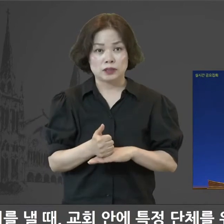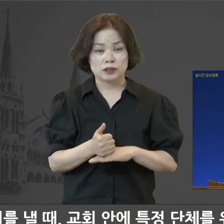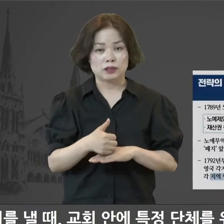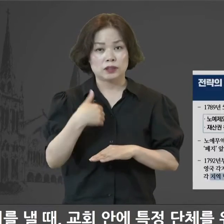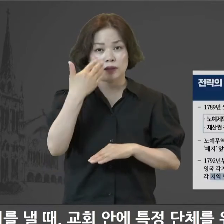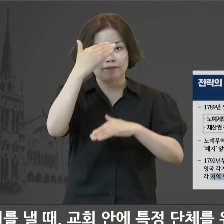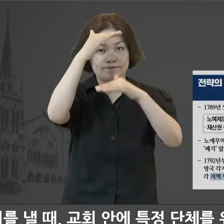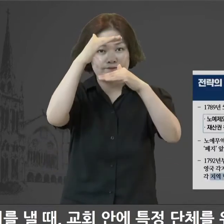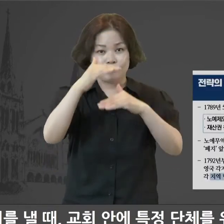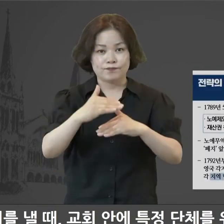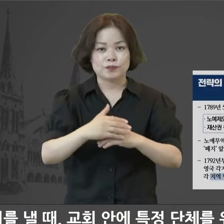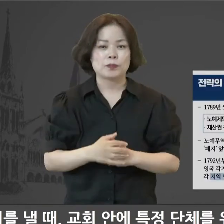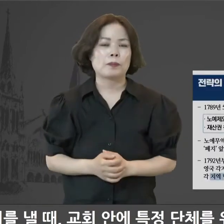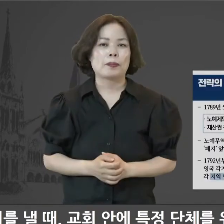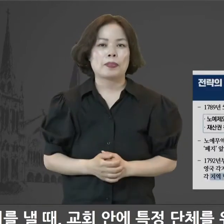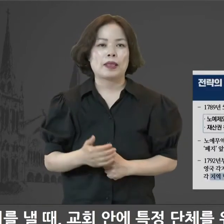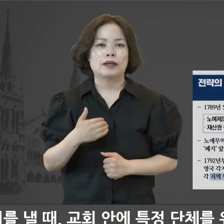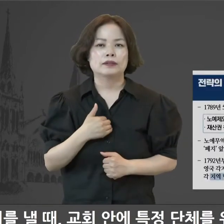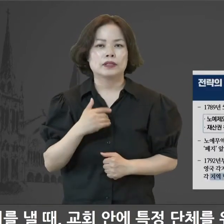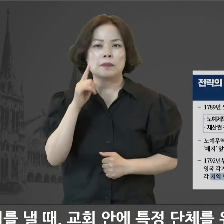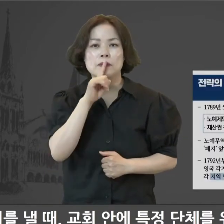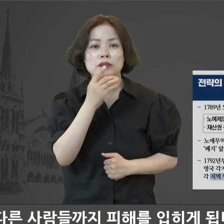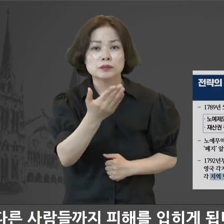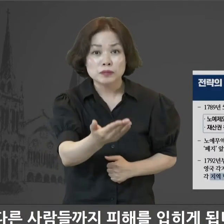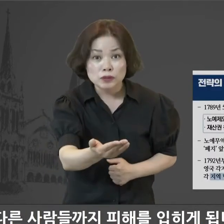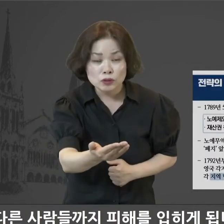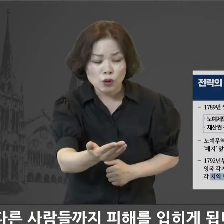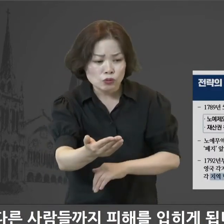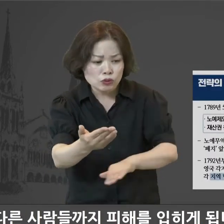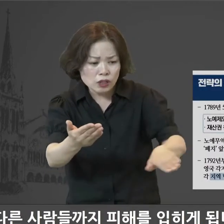페이지 보여주세요. 제가 강조하는 게,